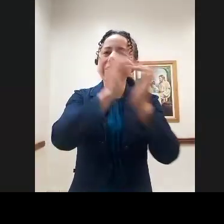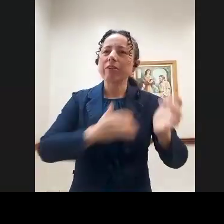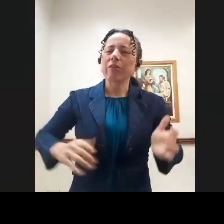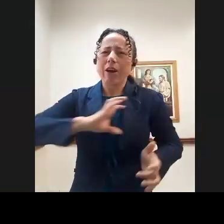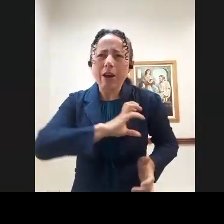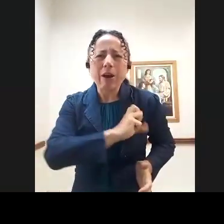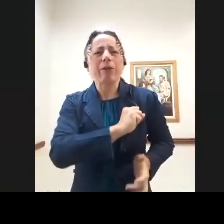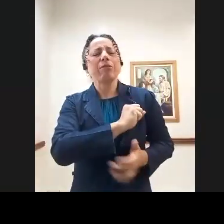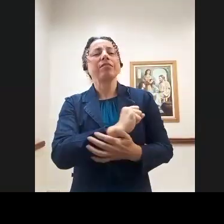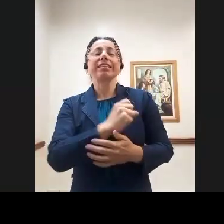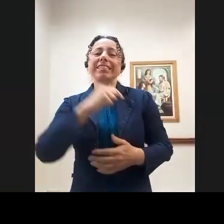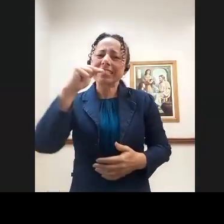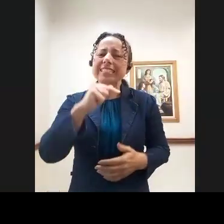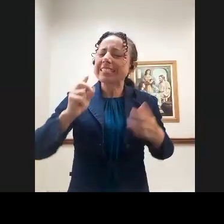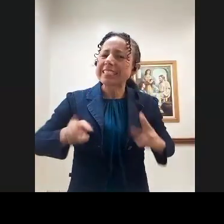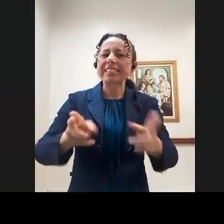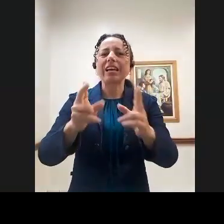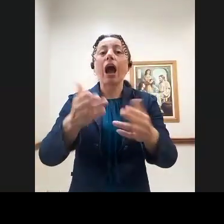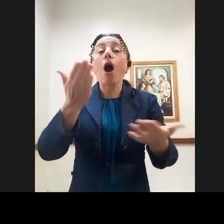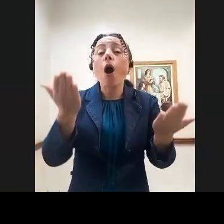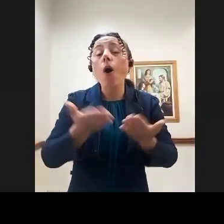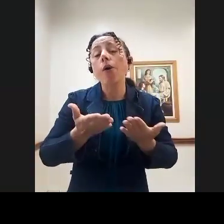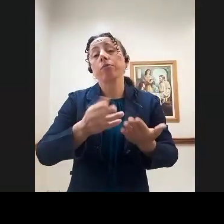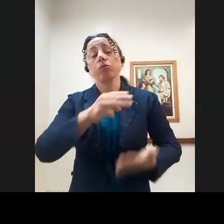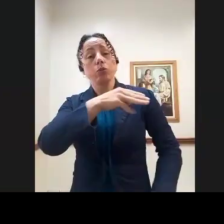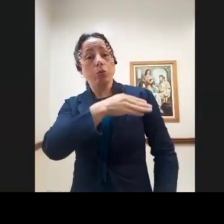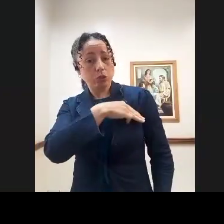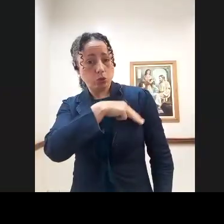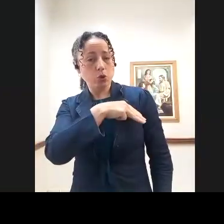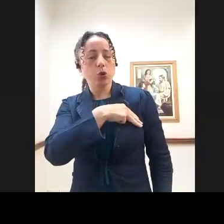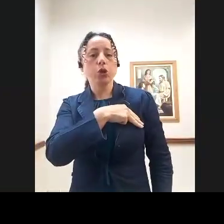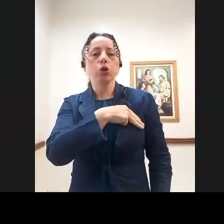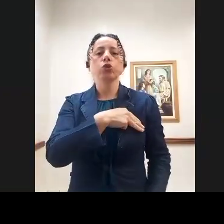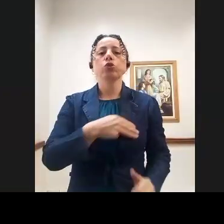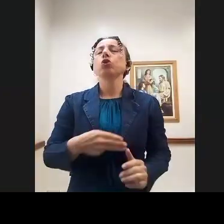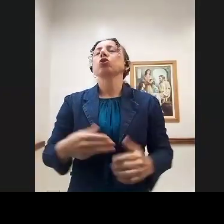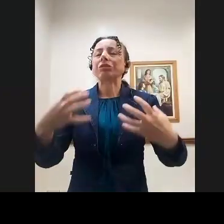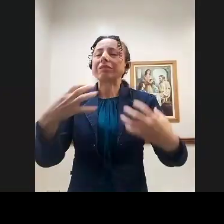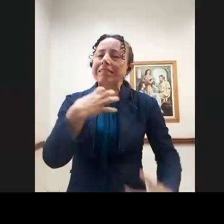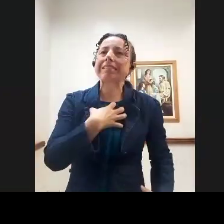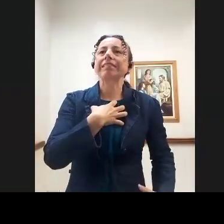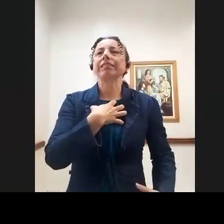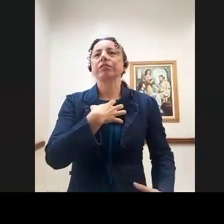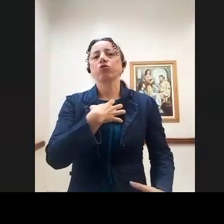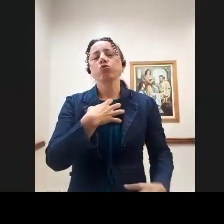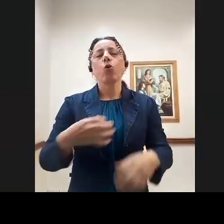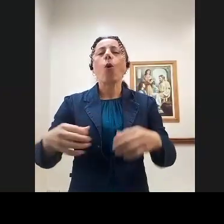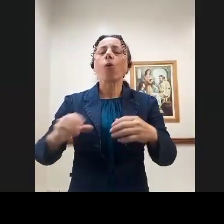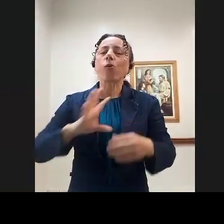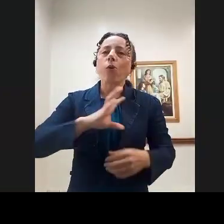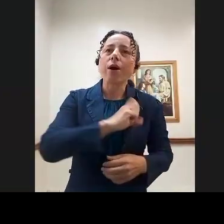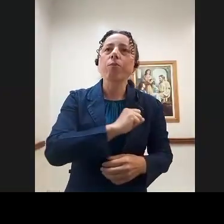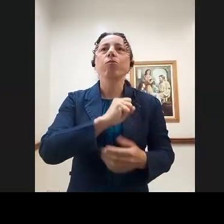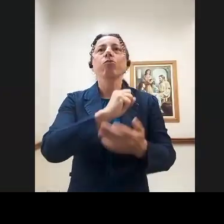Jesus Cristo, mais do que nunca eu sinto o amor do Salvador. E eu sou tão grata por poder compartilhar sobre esse amor com as